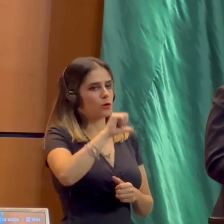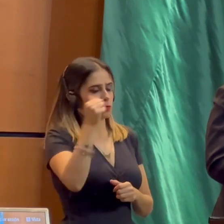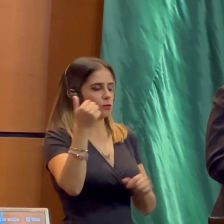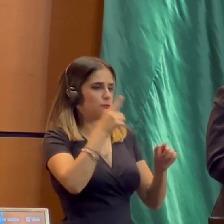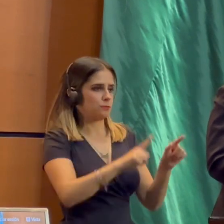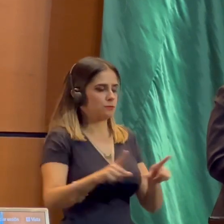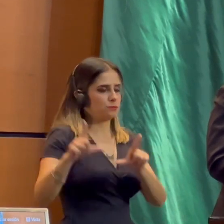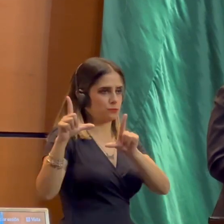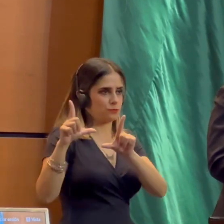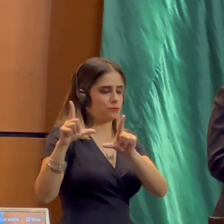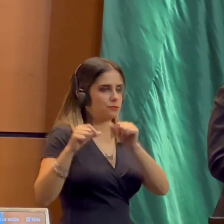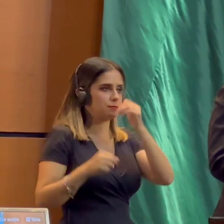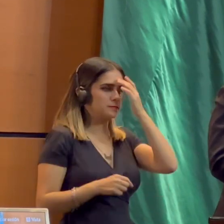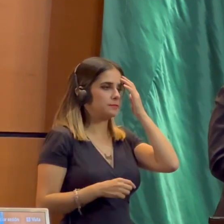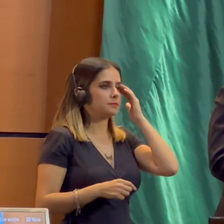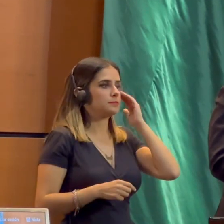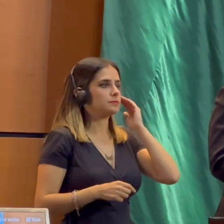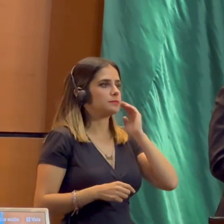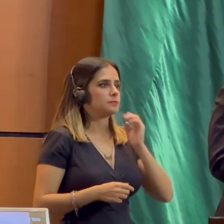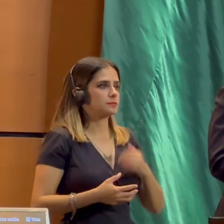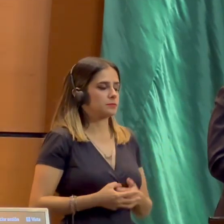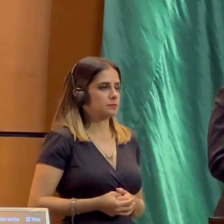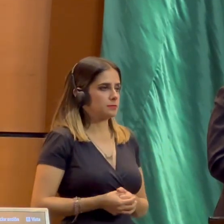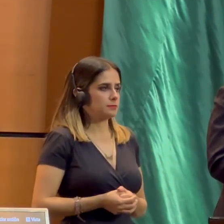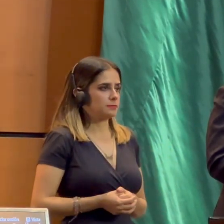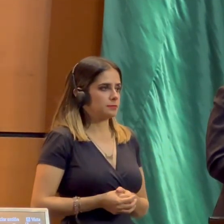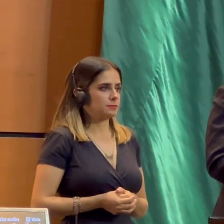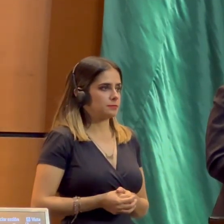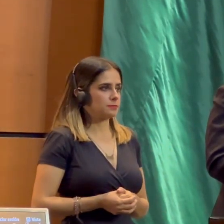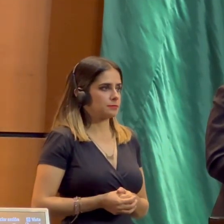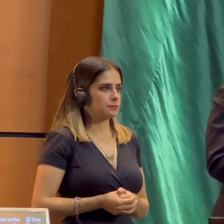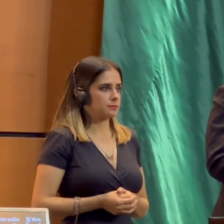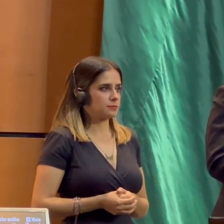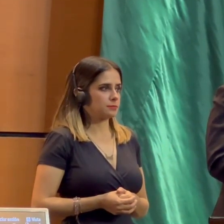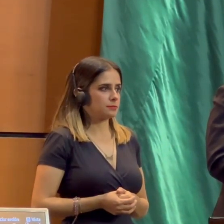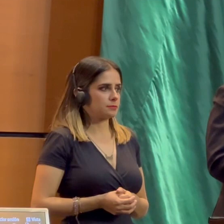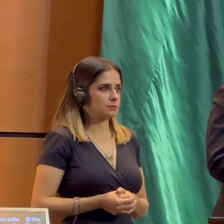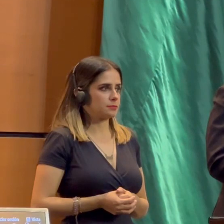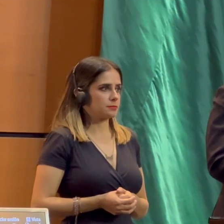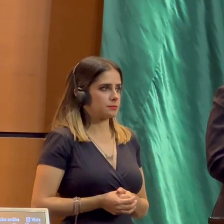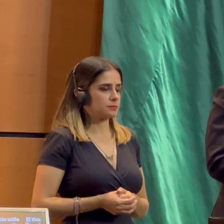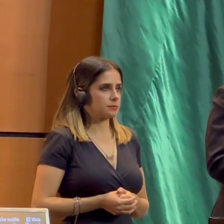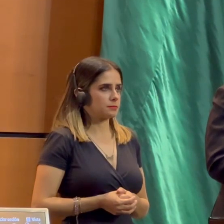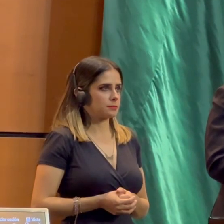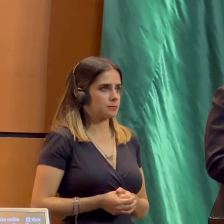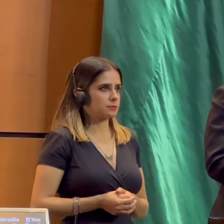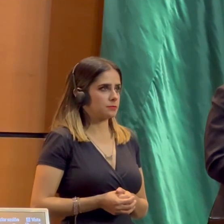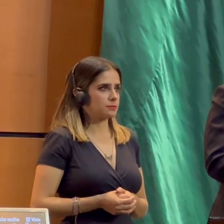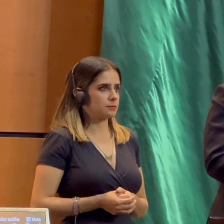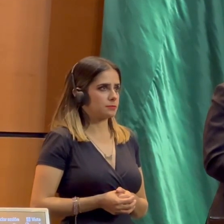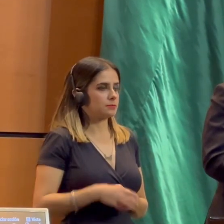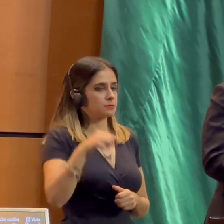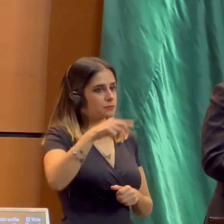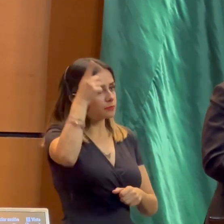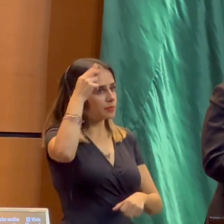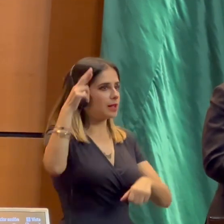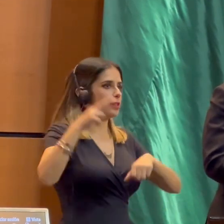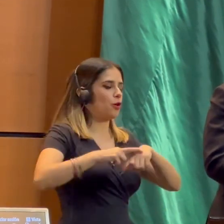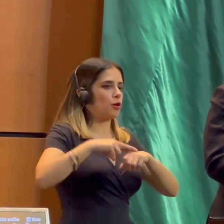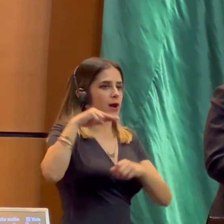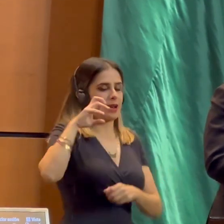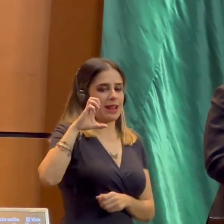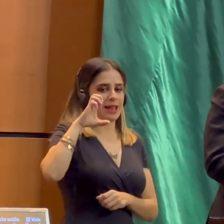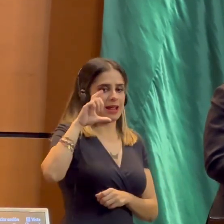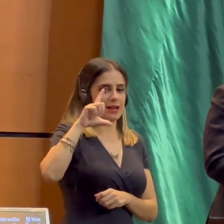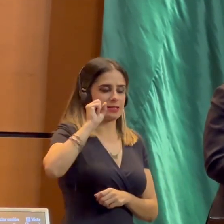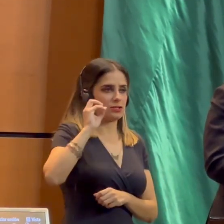NASA のネルソン長官が国会に来られた時のものです。 UAP